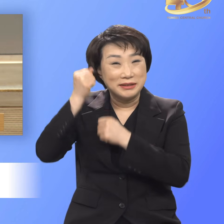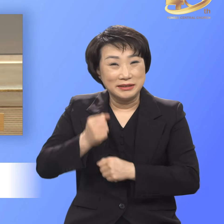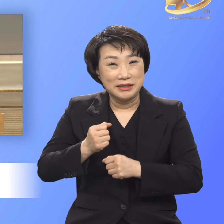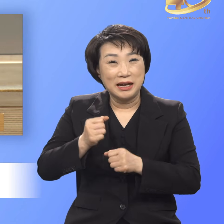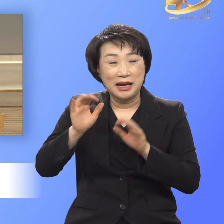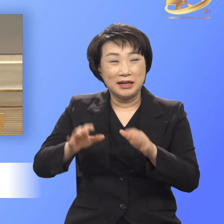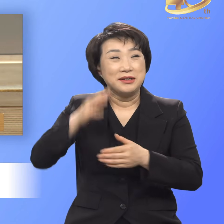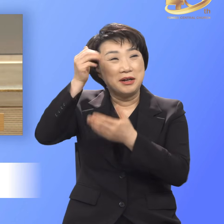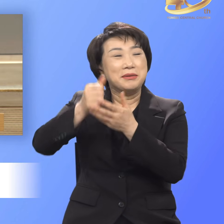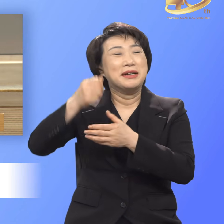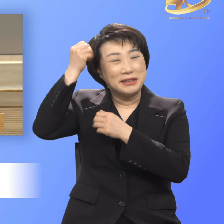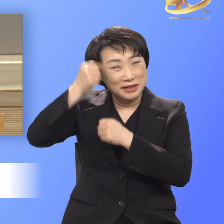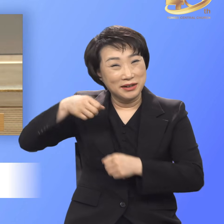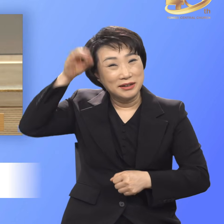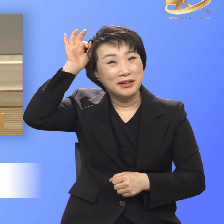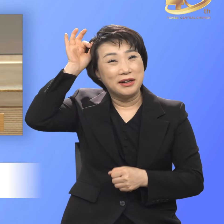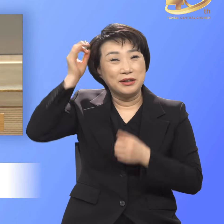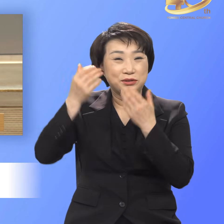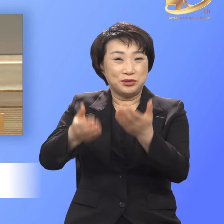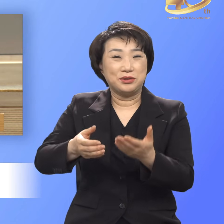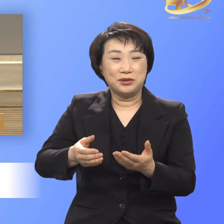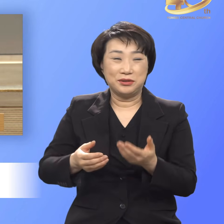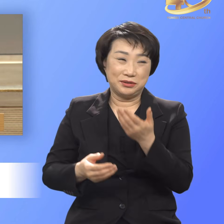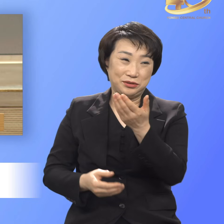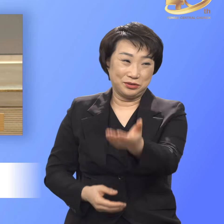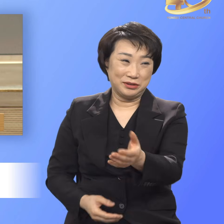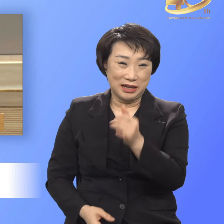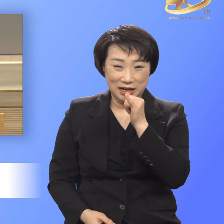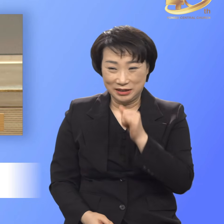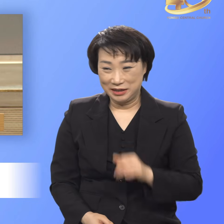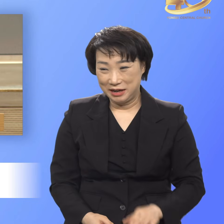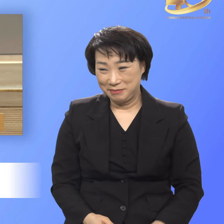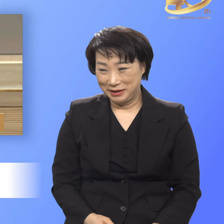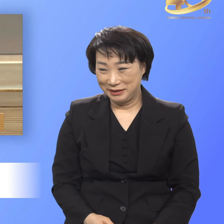그가 기억하게 하고 생각나게 할 것이다.